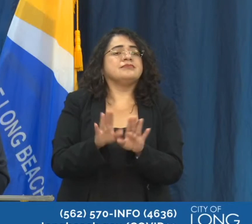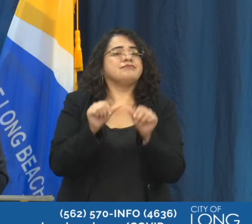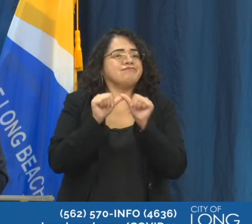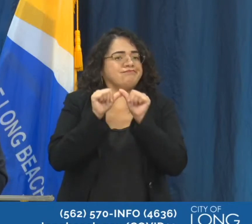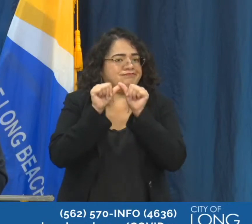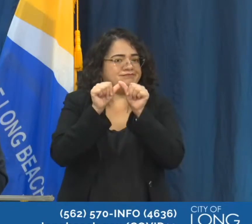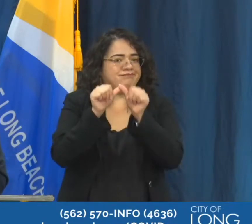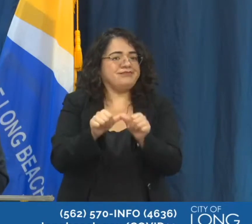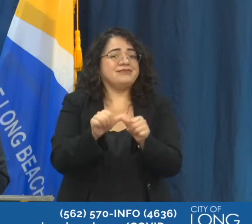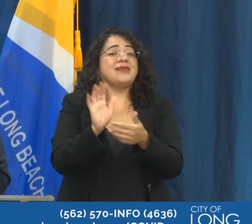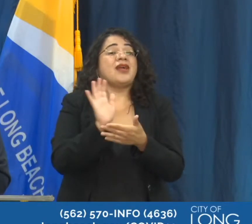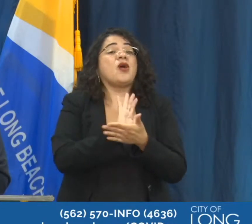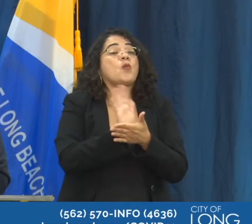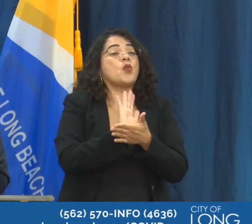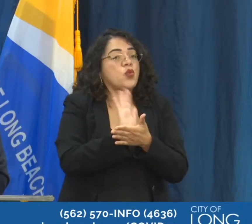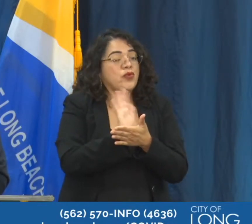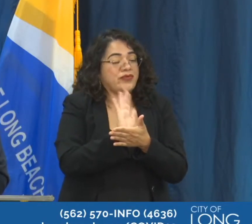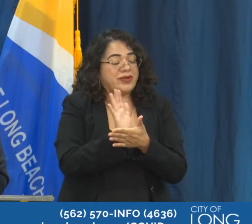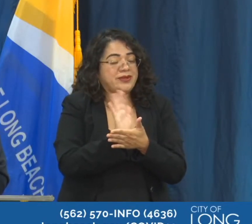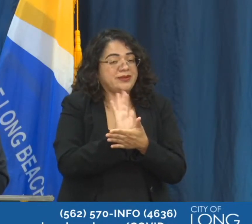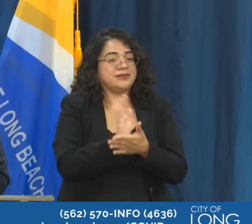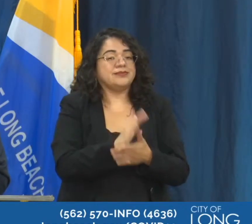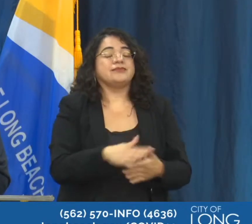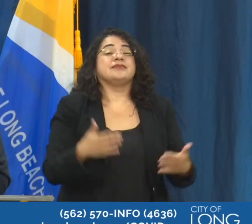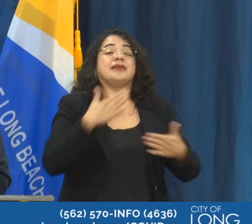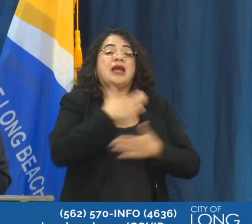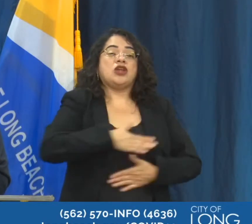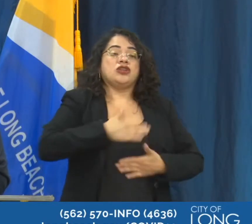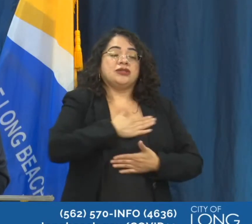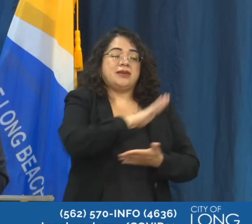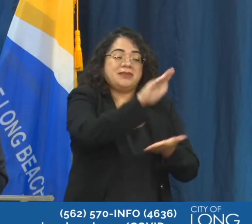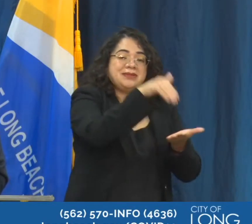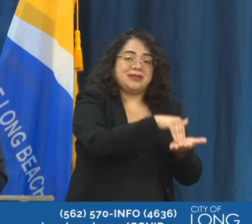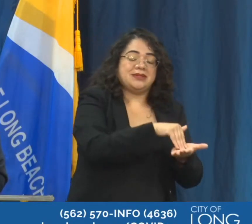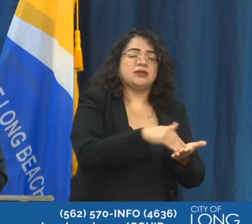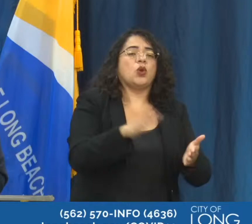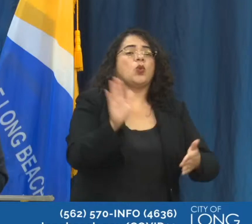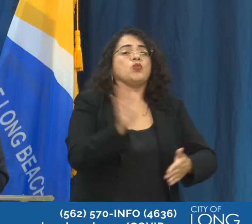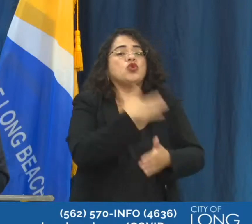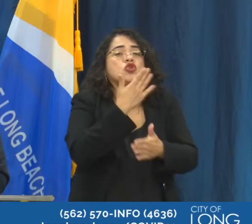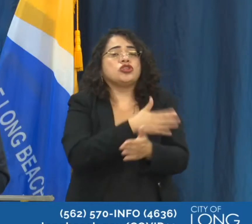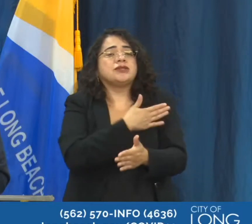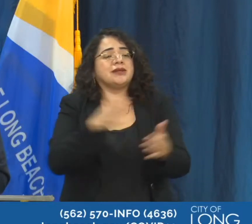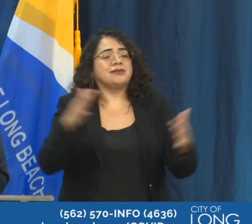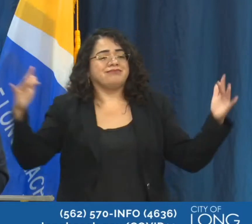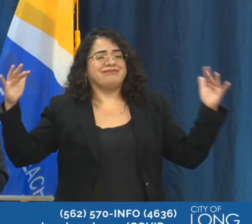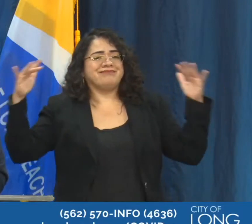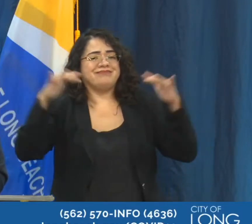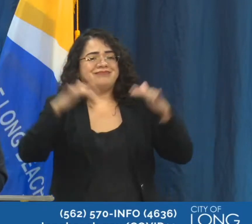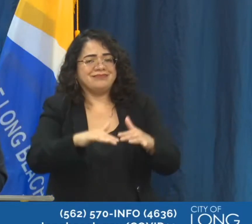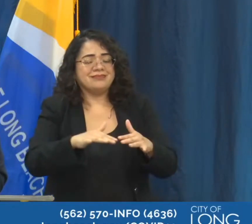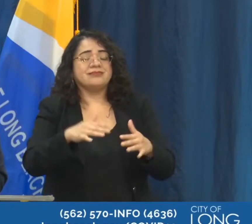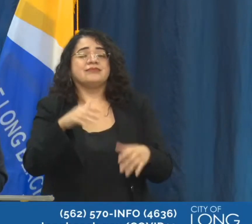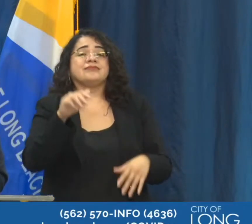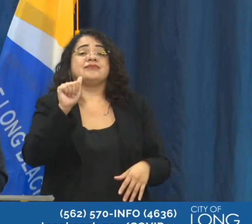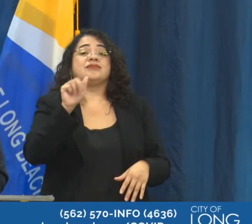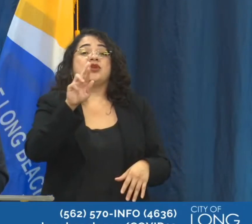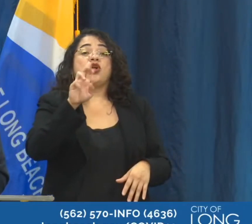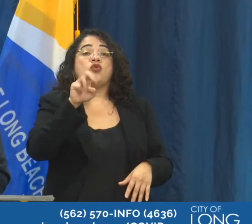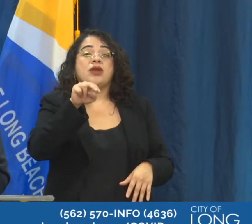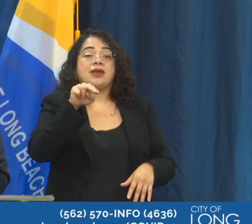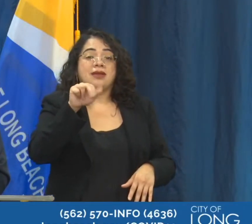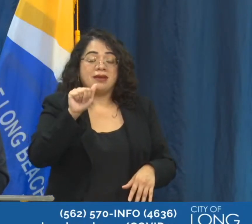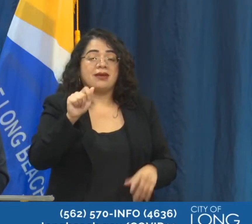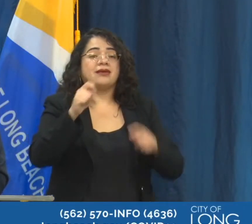todavía son los cines centros entretenimiento salas de conciertos locales estadios arenas y cualquier festival